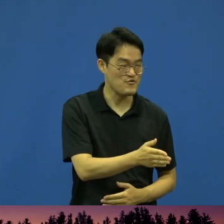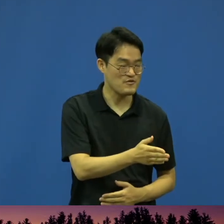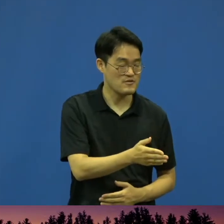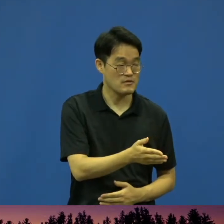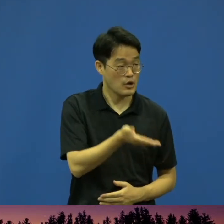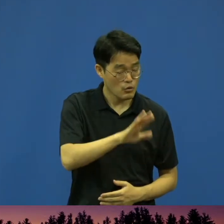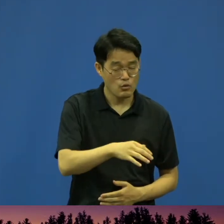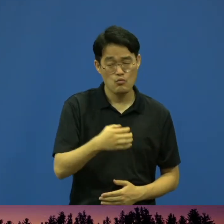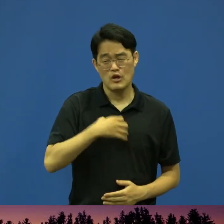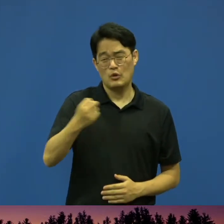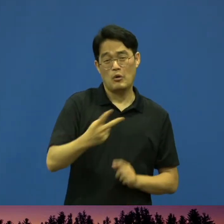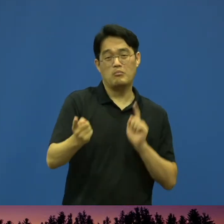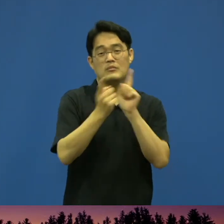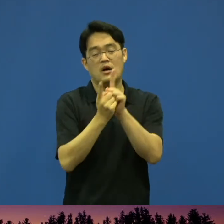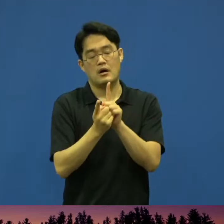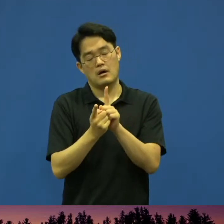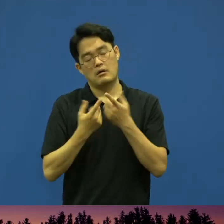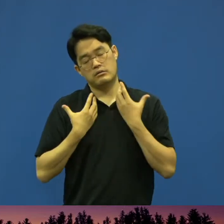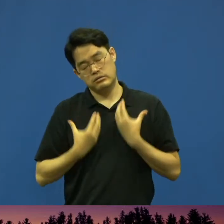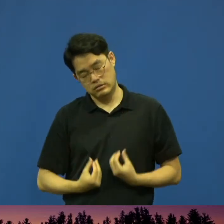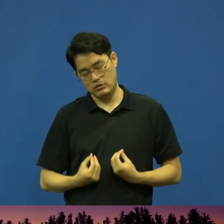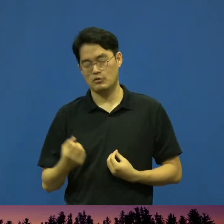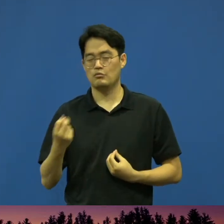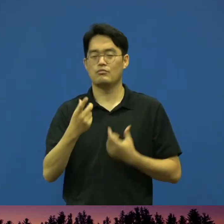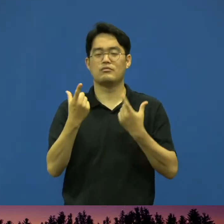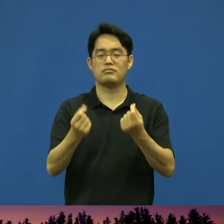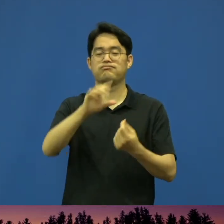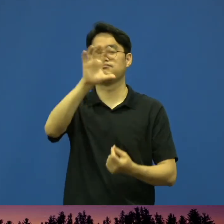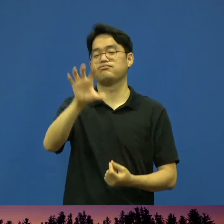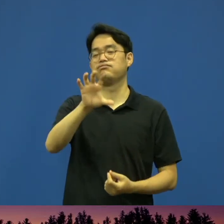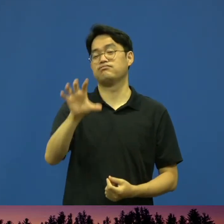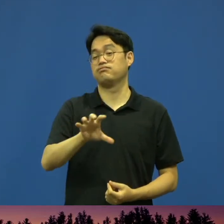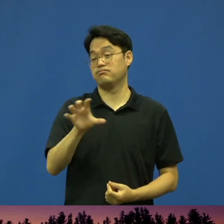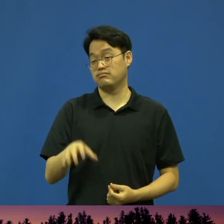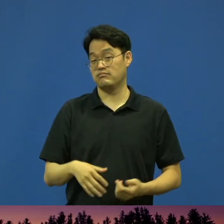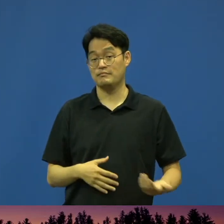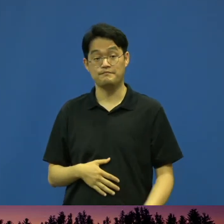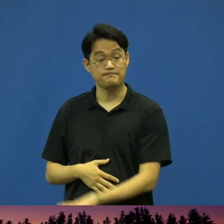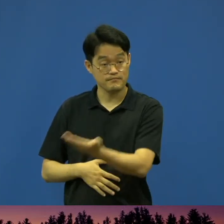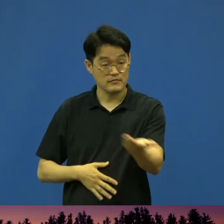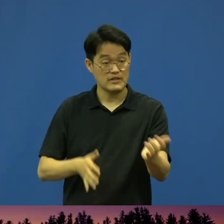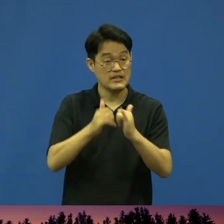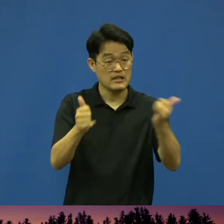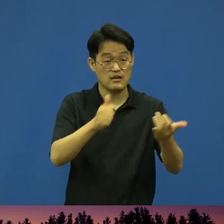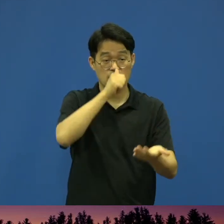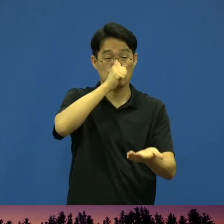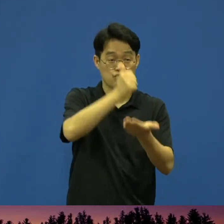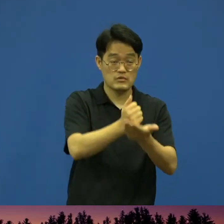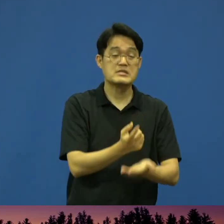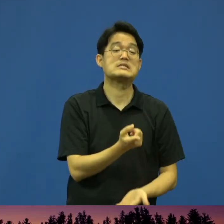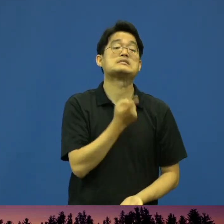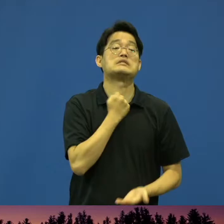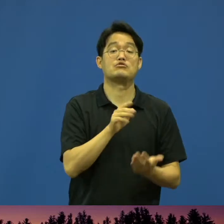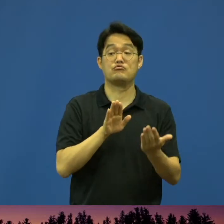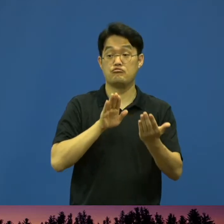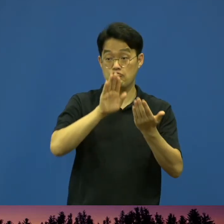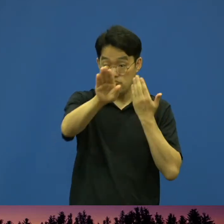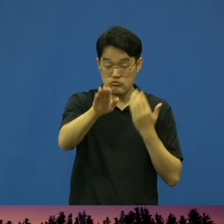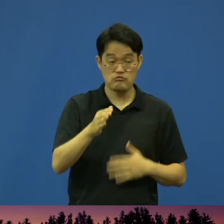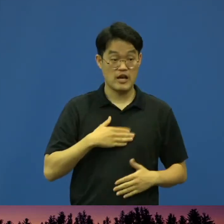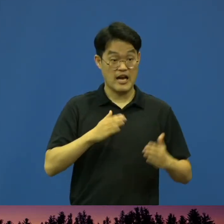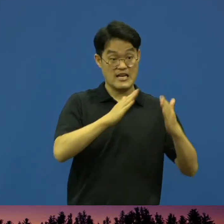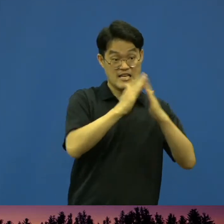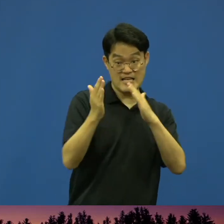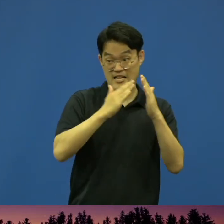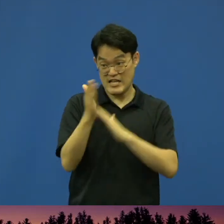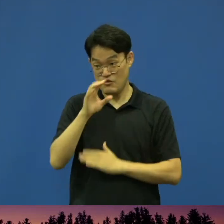거죠. 인간이 타락한 이후에 그림자처럼 따라다니는 것이 있습니다. 인간이 가기만 해도, 아무리 이사를 다녀도, 아무리 좋은